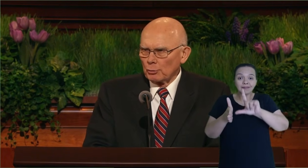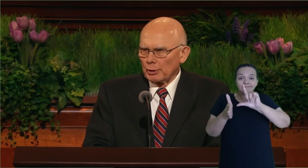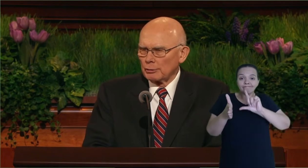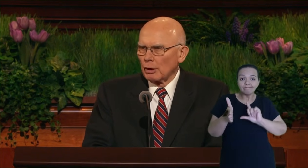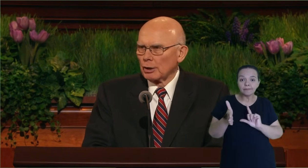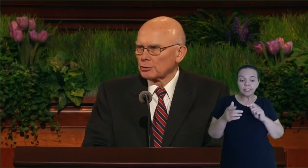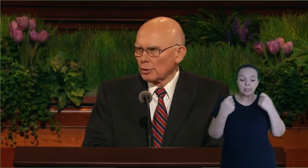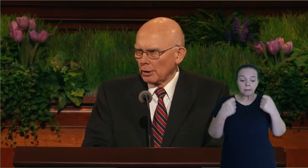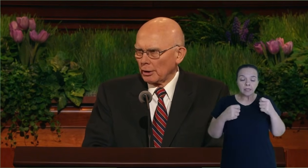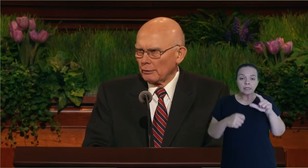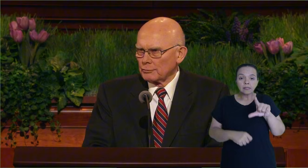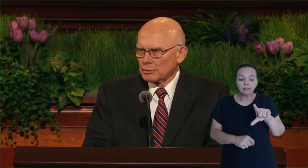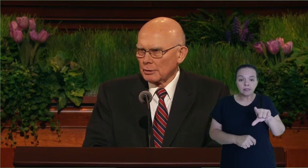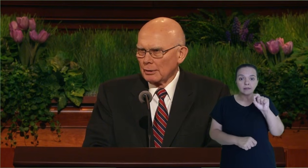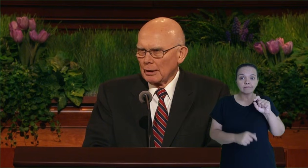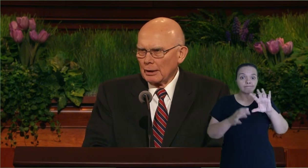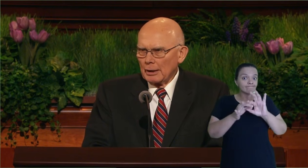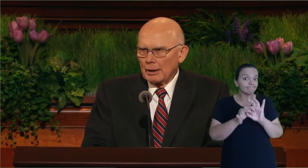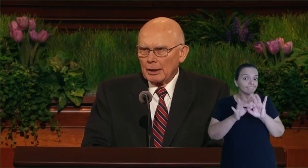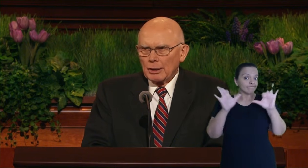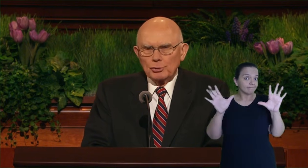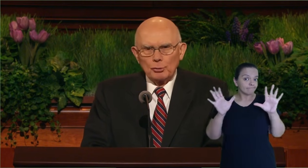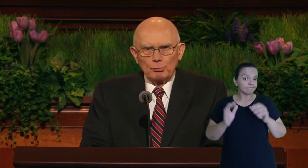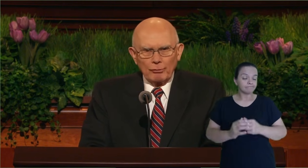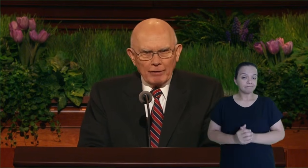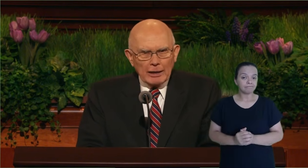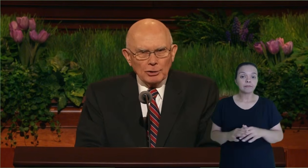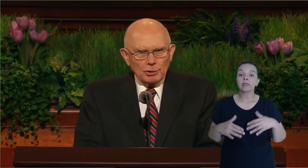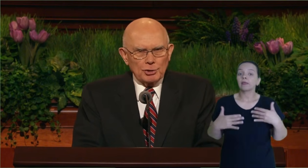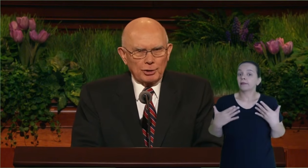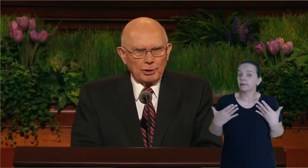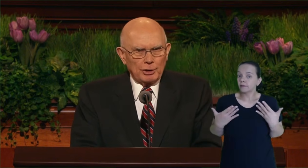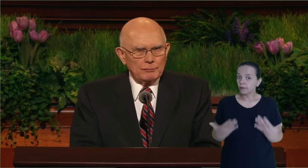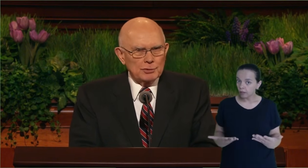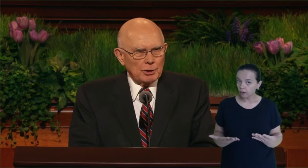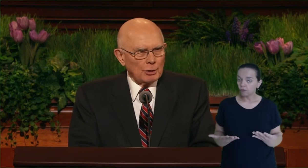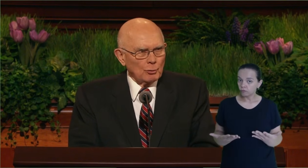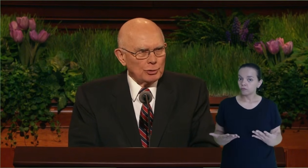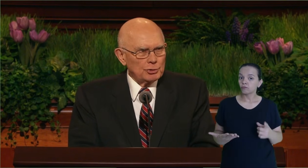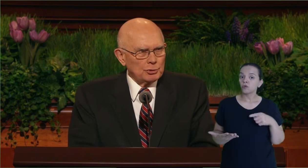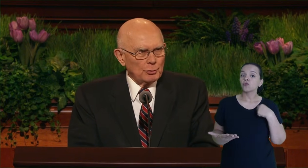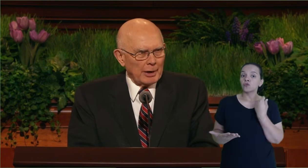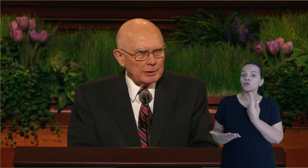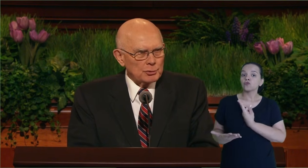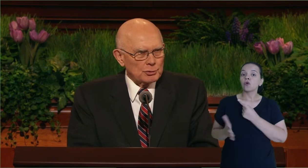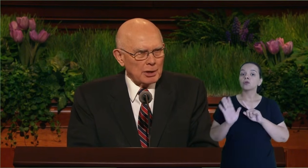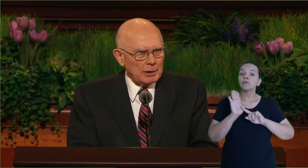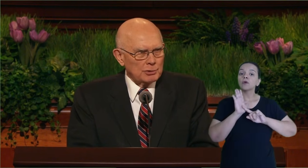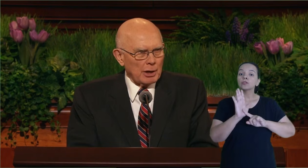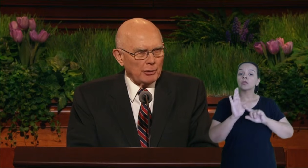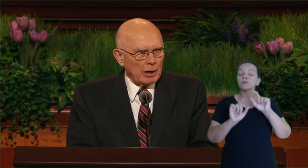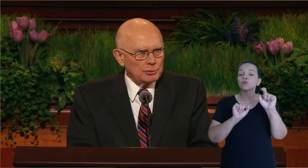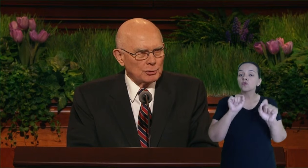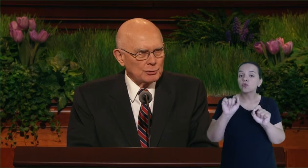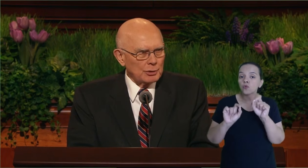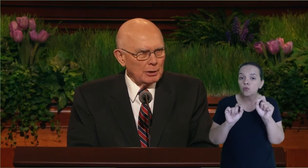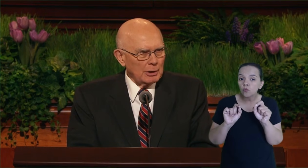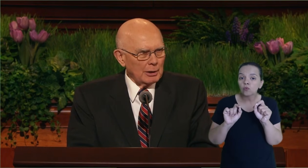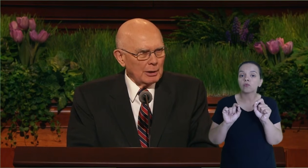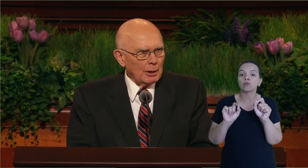testados, precisamos do arbítrio para escolher entre opções. Para oferecer alternativas sobre as quais exercemos